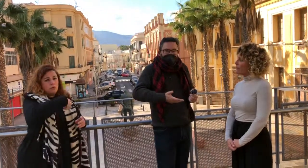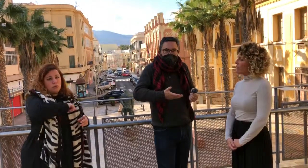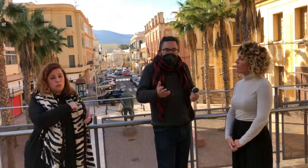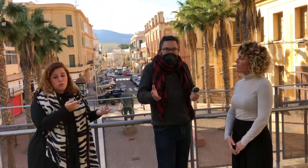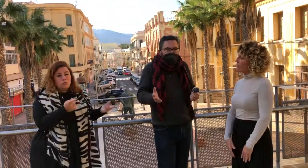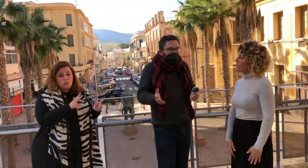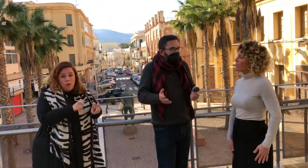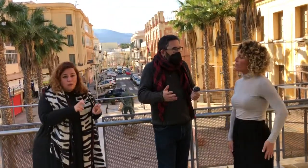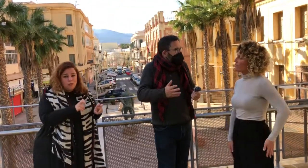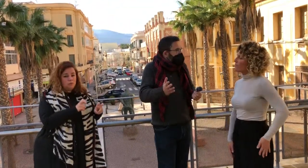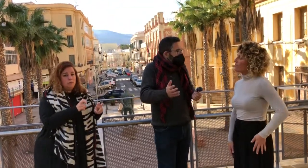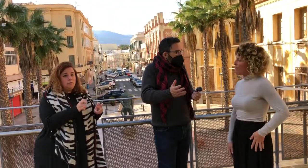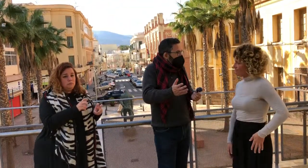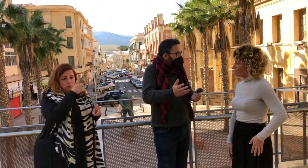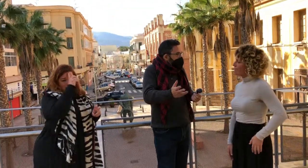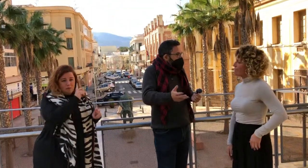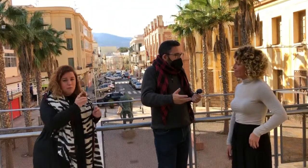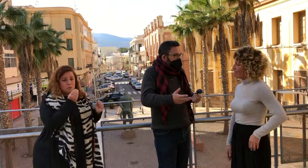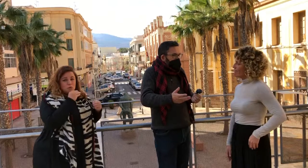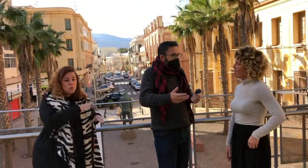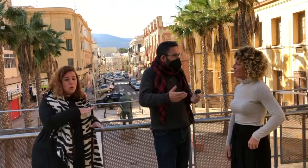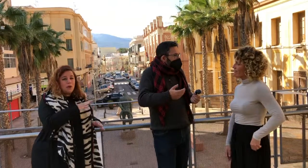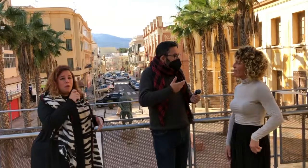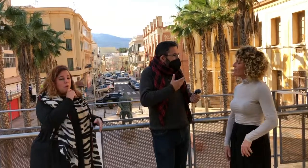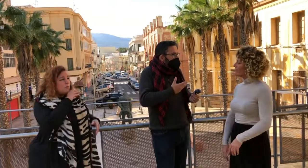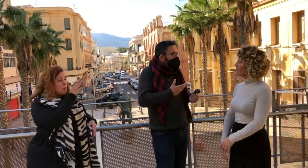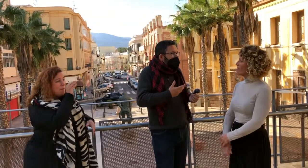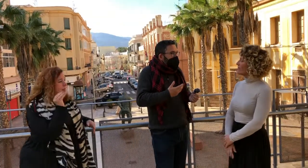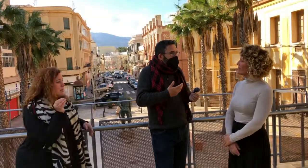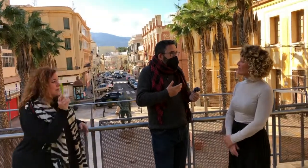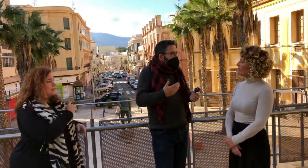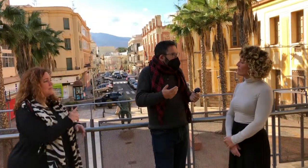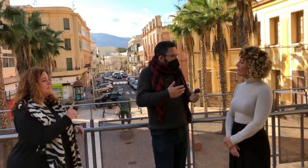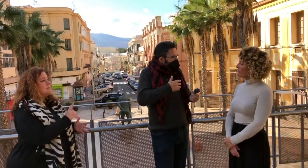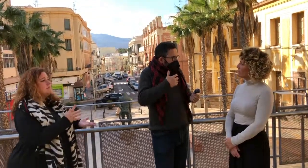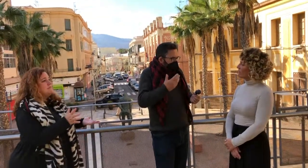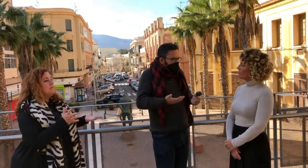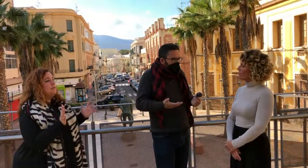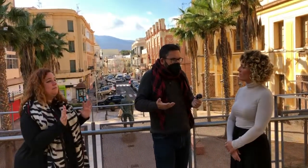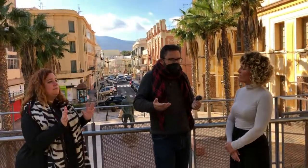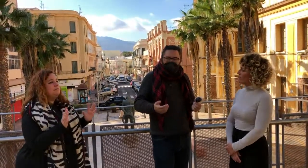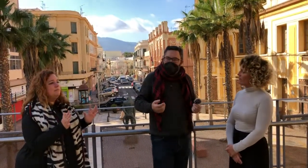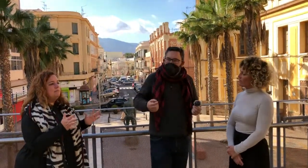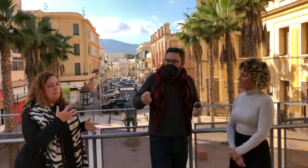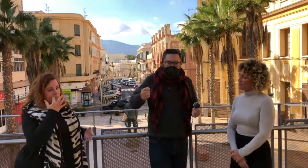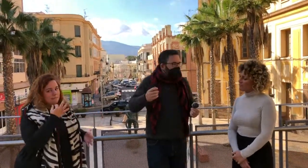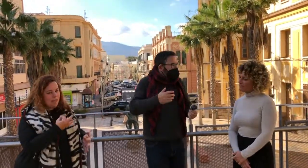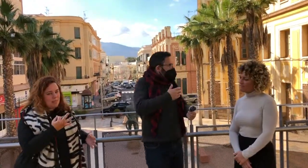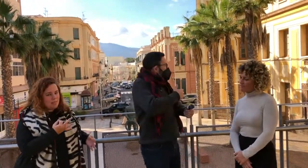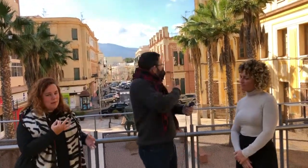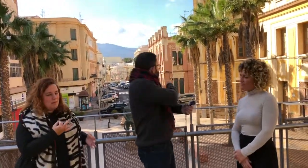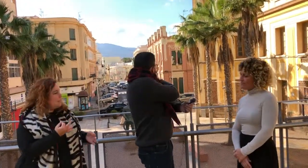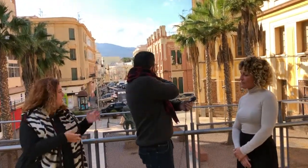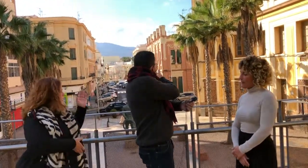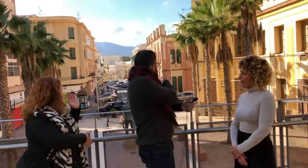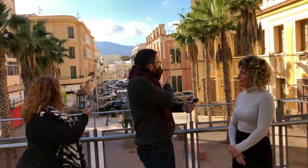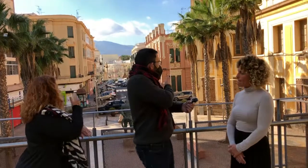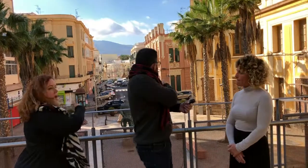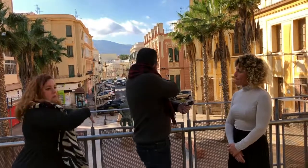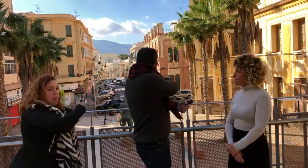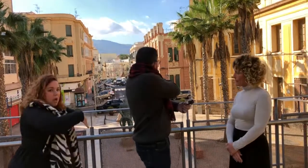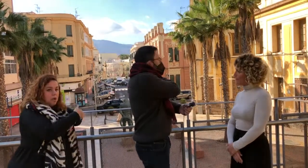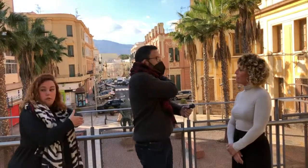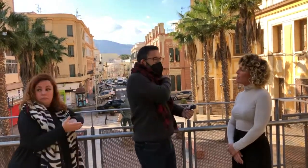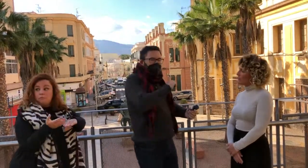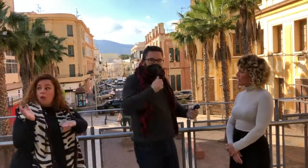neófitos en toda esta historia, que no entendemos, porque claro, es algo que realmente, y seamos sinceros, o sea, tú pasas por ahí por la calle, vienes por ahí por